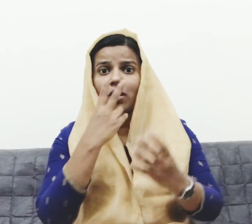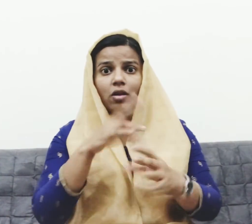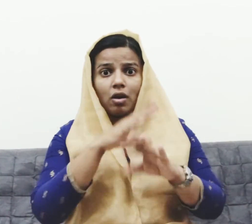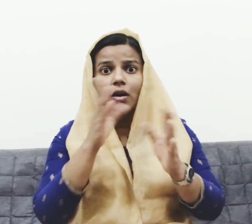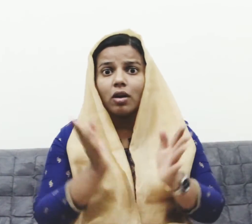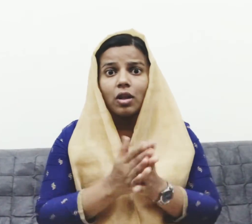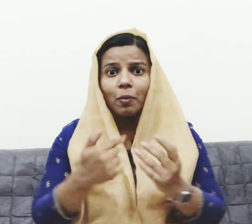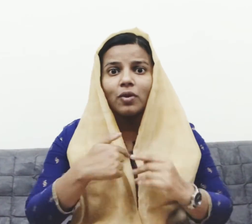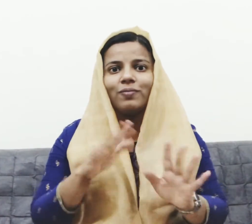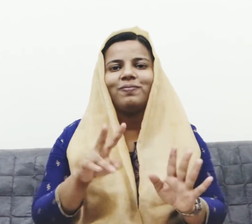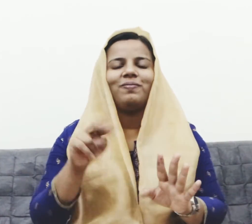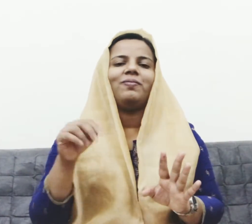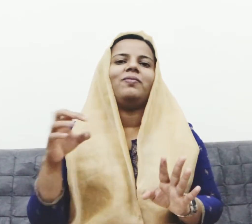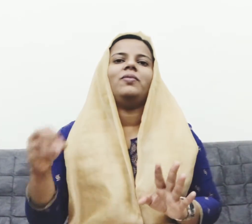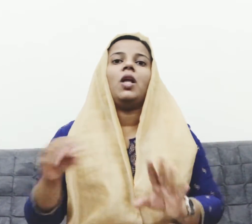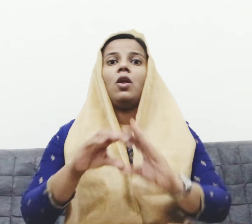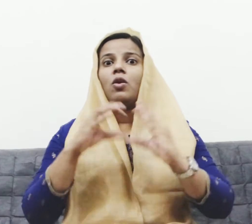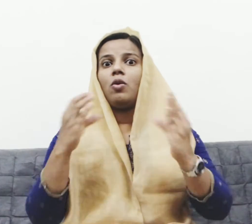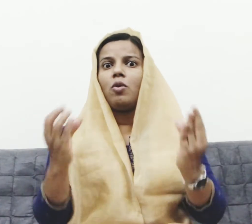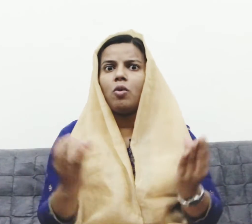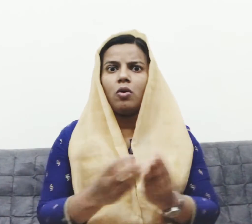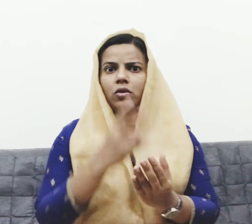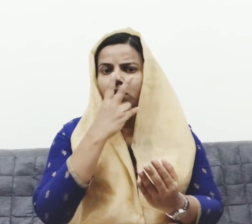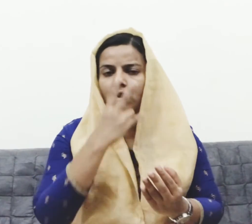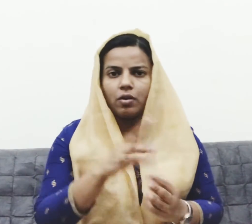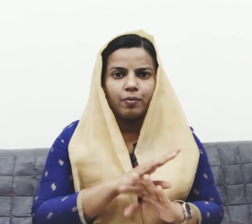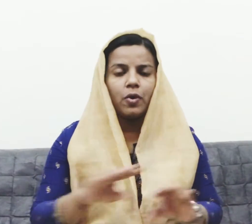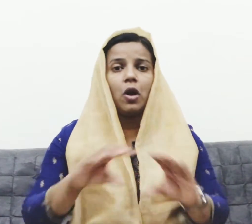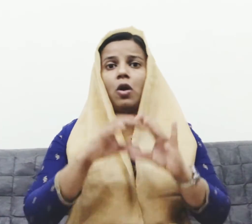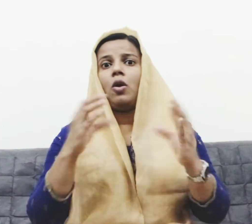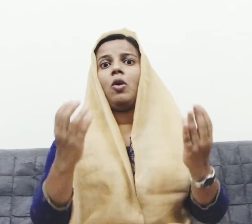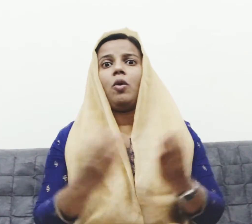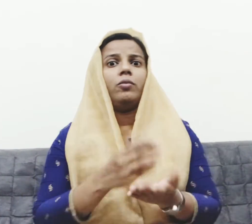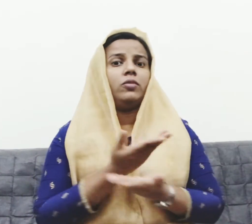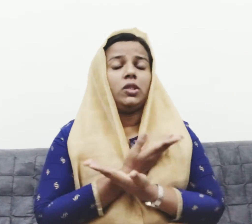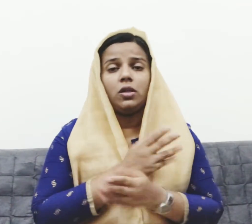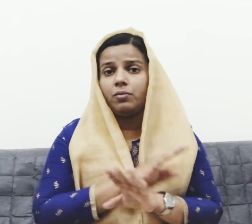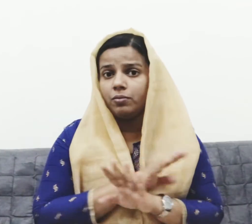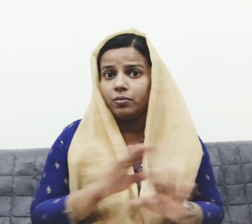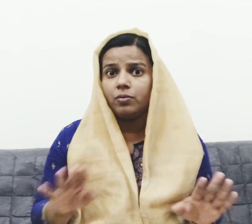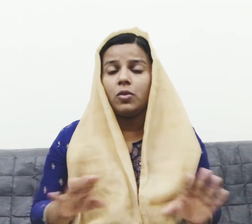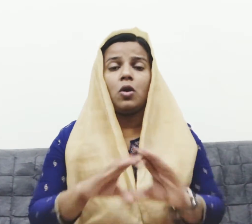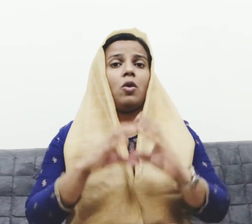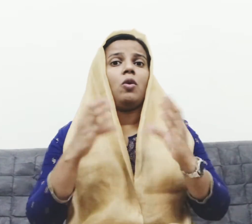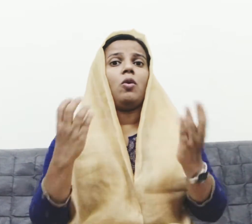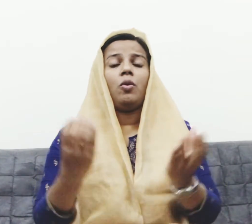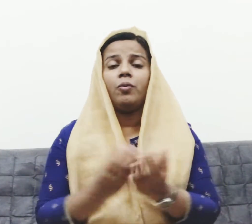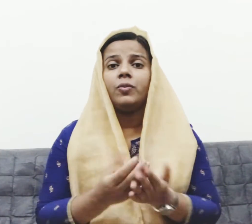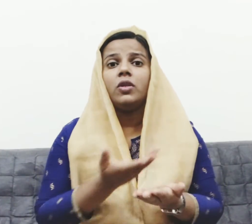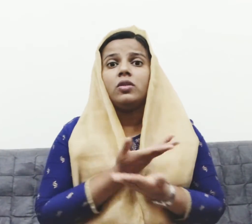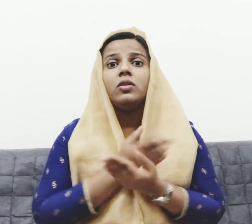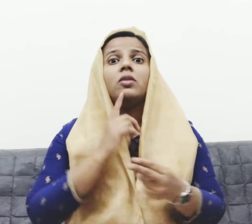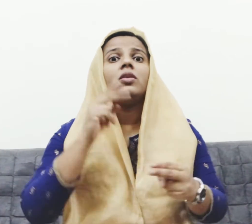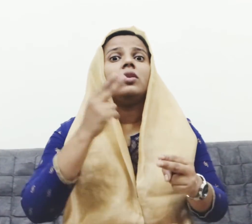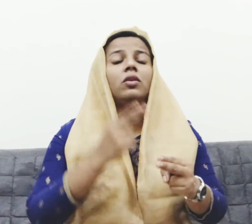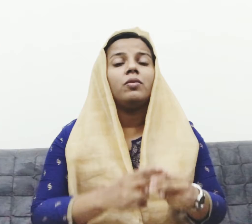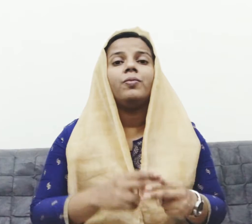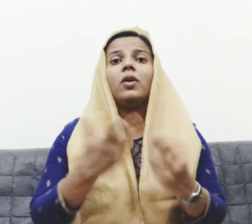അതിനകത്തില്ല. അപ്പോൾ അതുകൊണ്ടാണ് പറയുന്നത് ലോകത്തിലുള്ളത് നമ്മൾ കാണരുത്, ലോകത്തിലുള്ളതിനെ നമ്മൾ സ്നേഹിക്കരുത്. ഒരുത്തൻ ലോകത്തിലുള്ളതിനെ സ്നേഹിക്കുന്നുവെങ്കിൽ